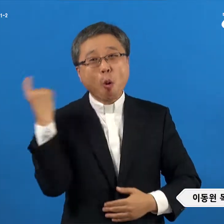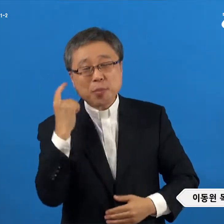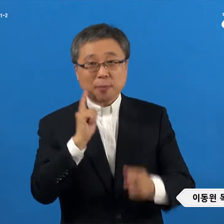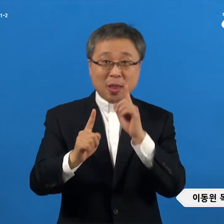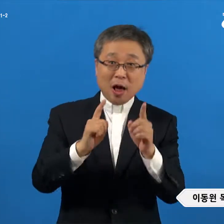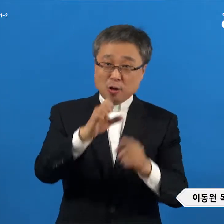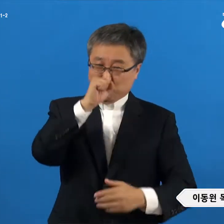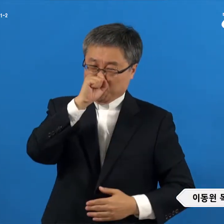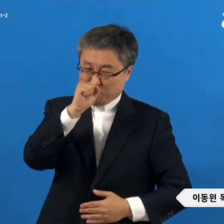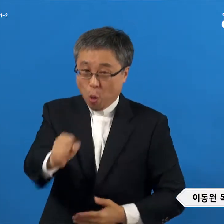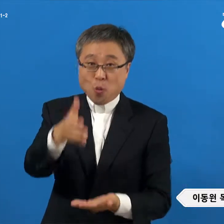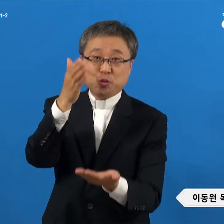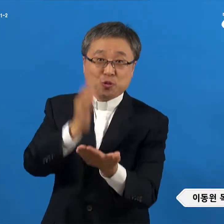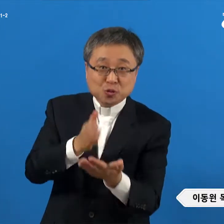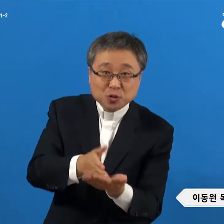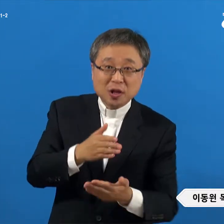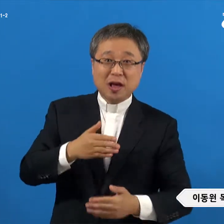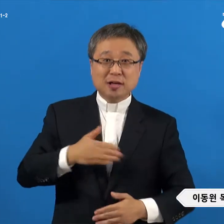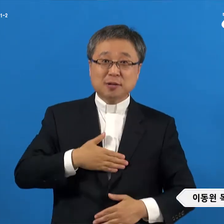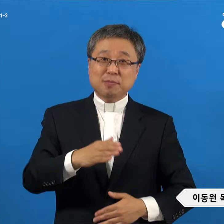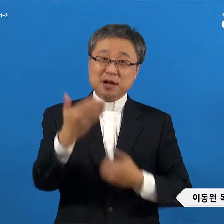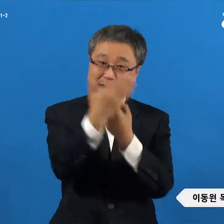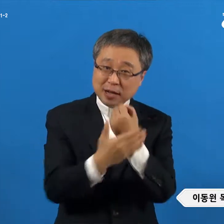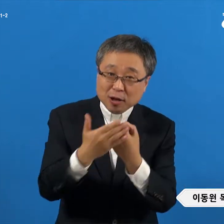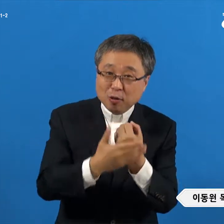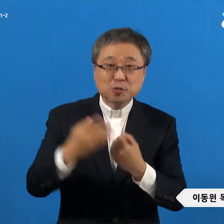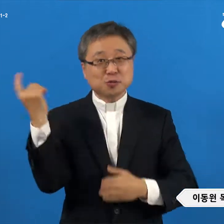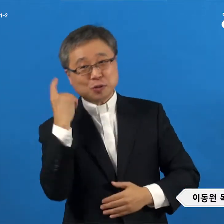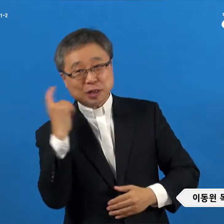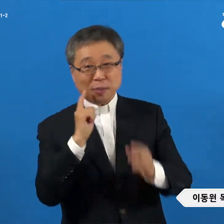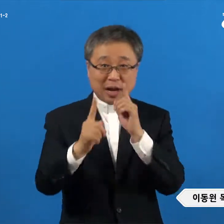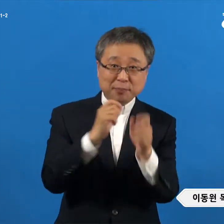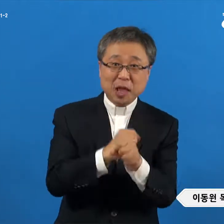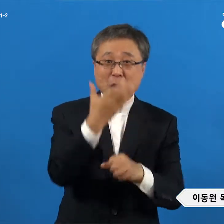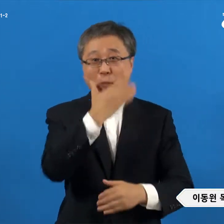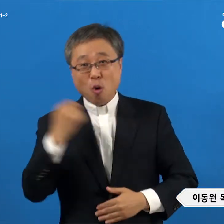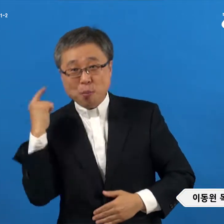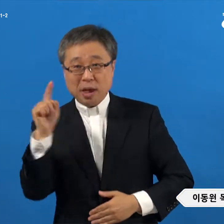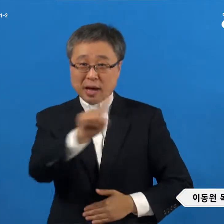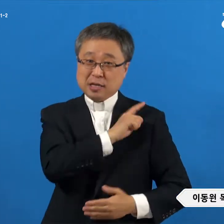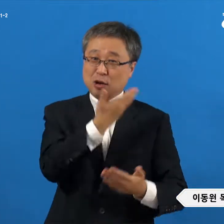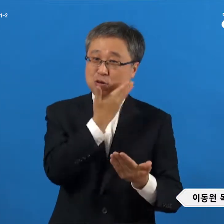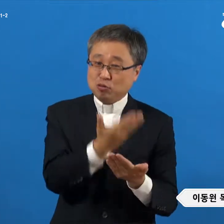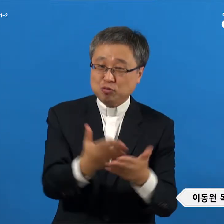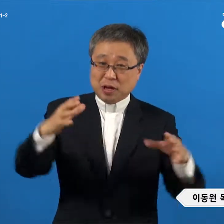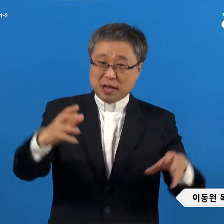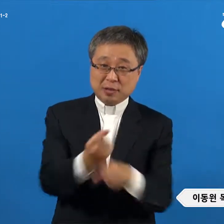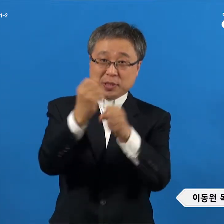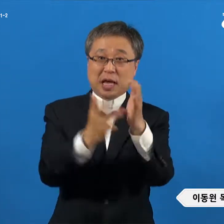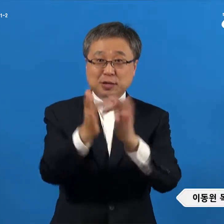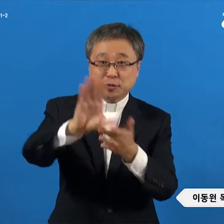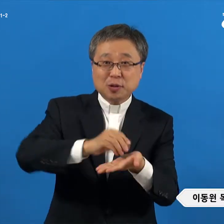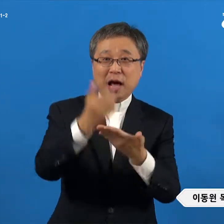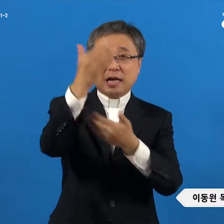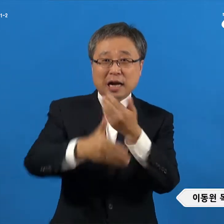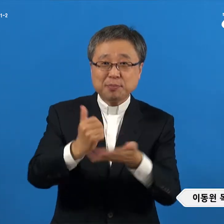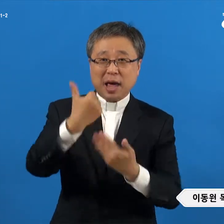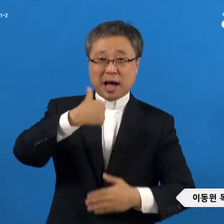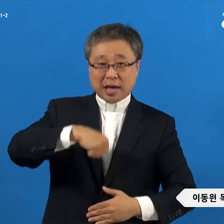굿뉴스라고 말합니다. 가스프리라고 말합니다. 이 복음의 핵심은 바로 예수 그리스도, 하나님의 아들. 하나님의